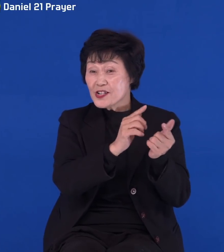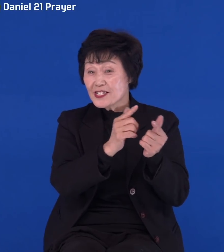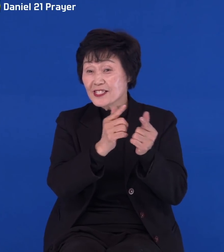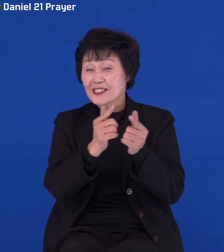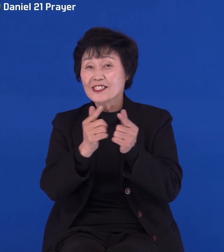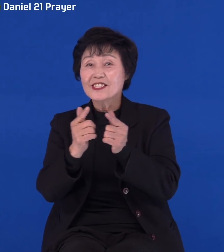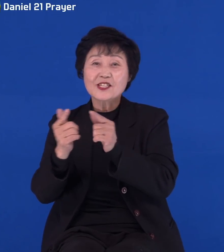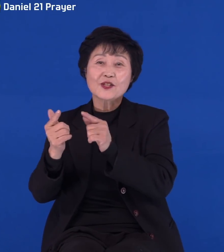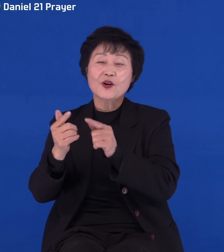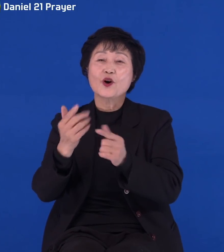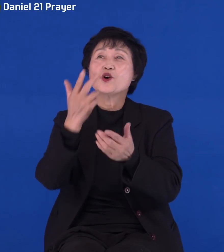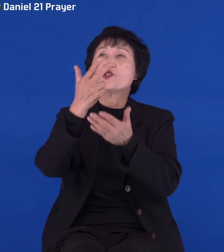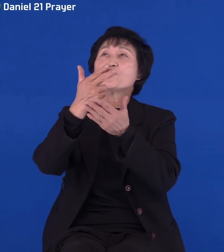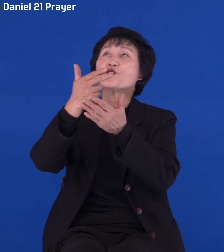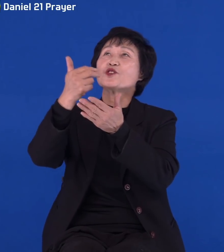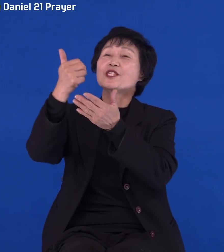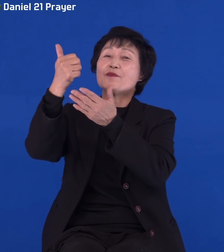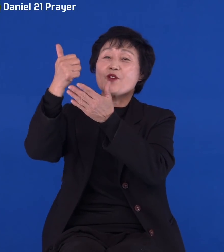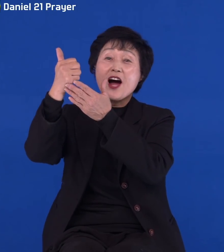보물들도